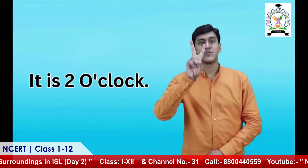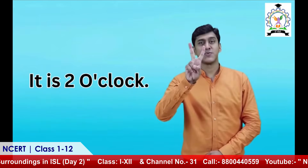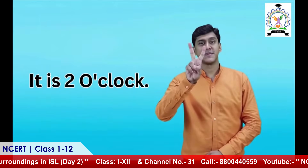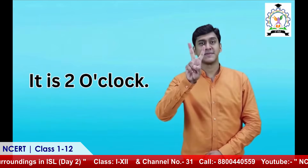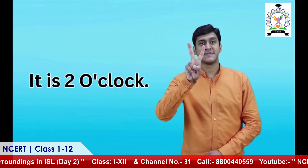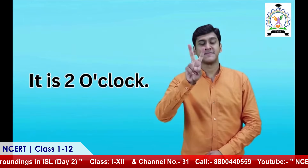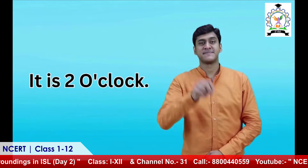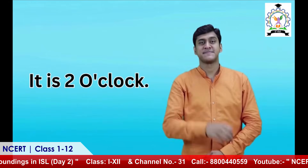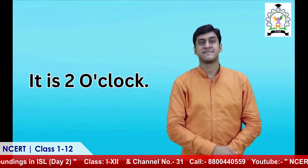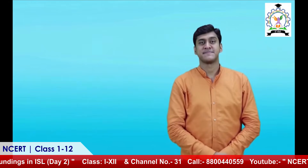दो बजे हैं,